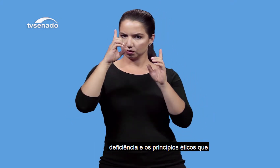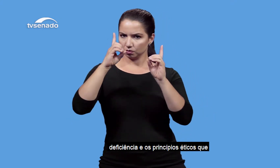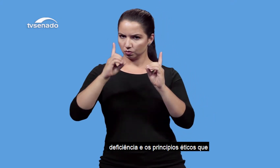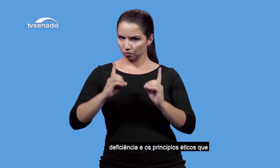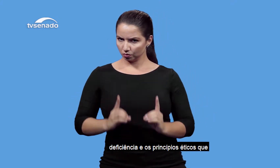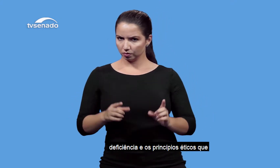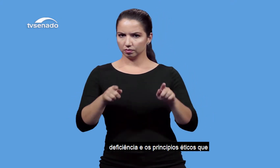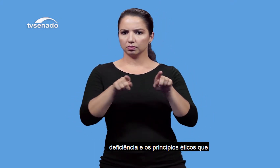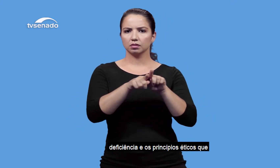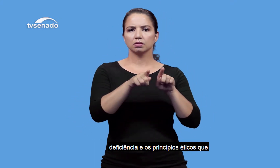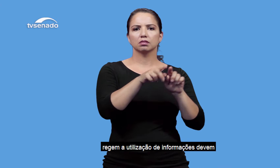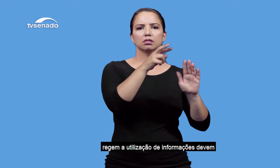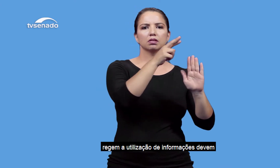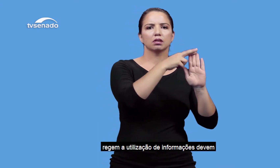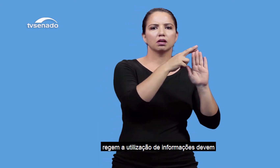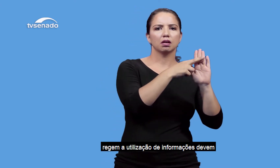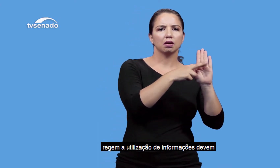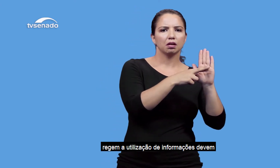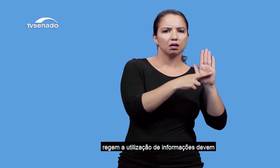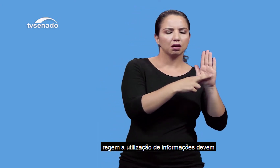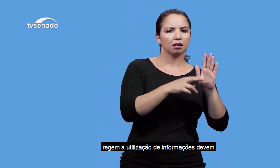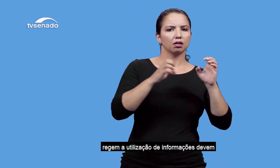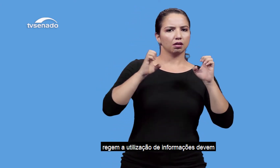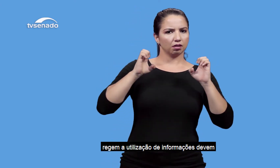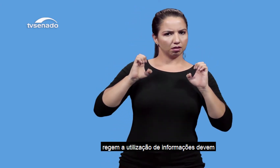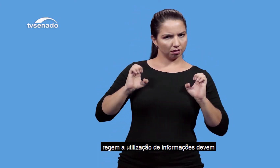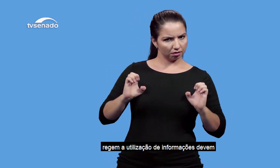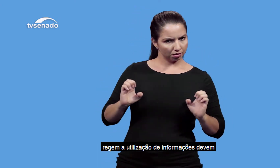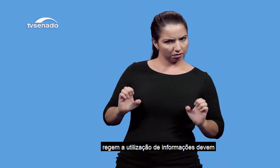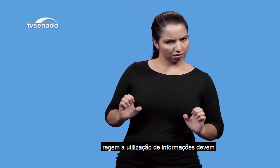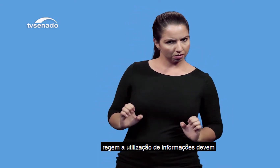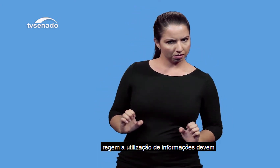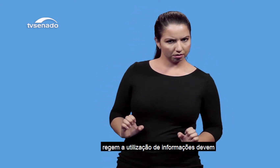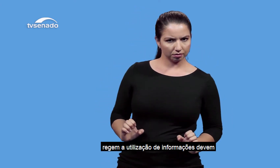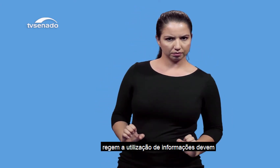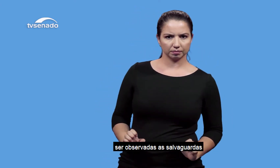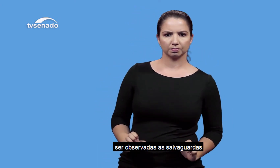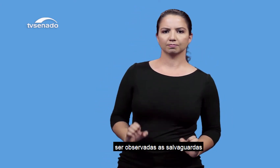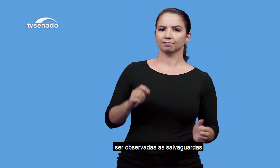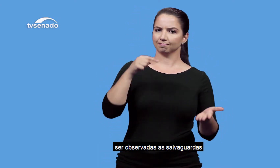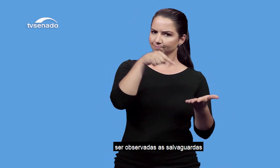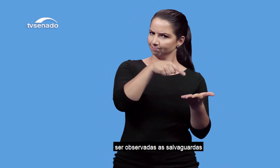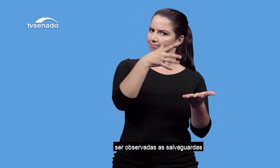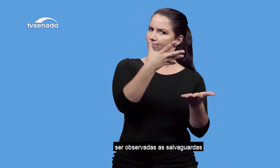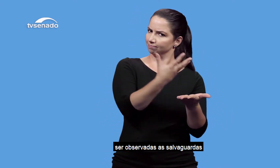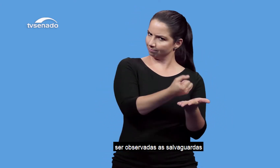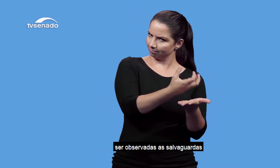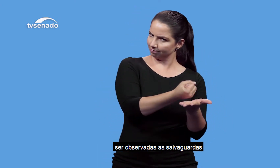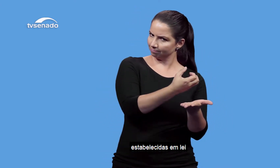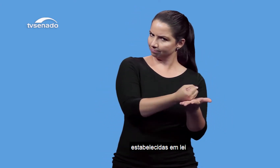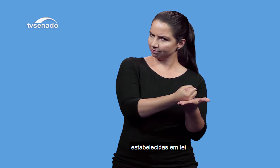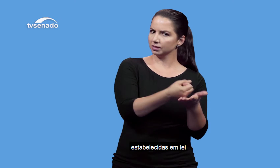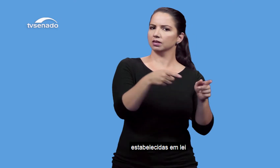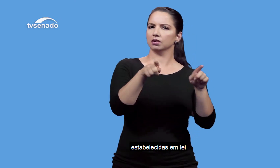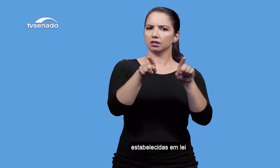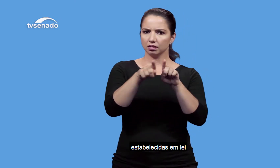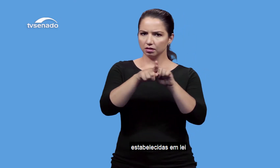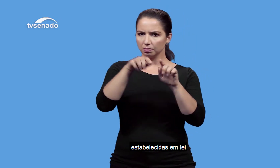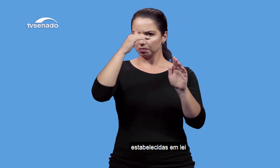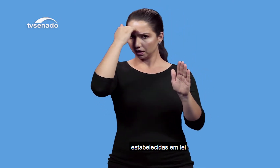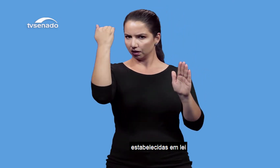princípios éticos que regem a utilização de informações devem ser observadas as salvaguardas estabelecidas